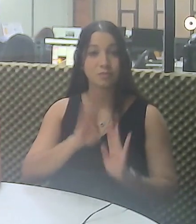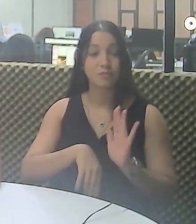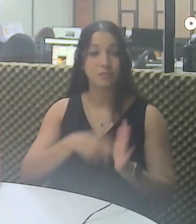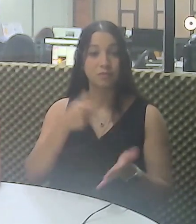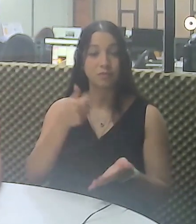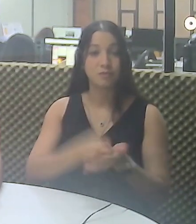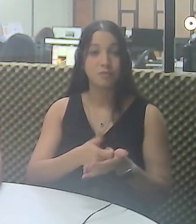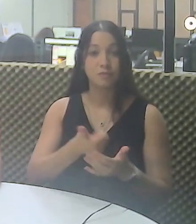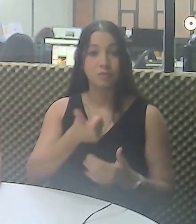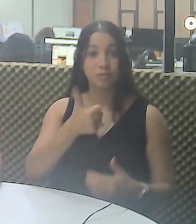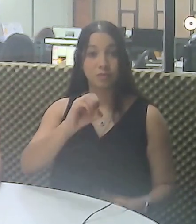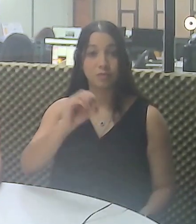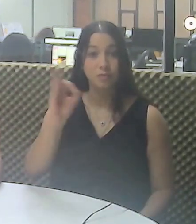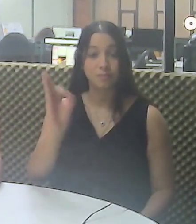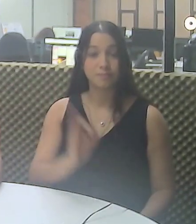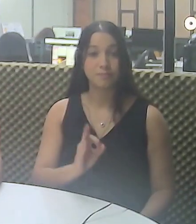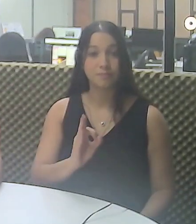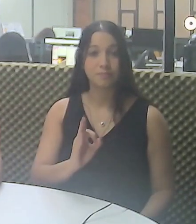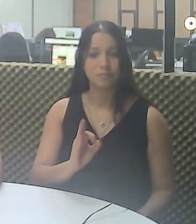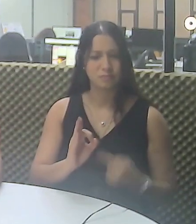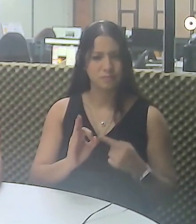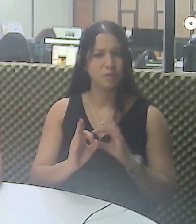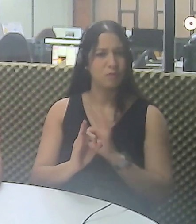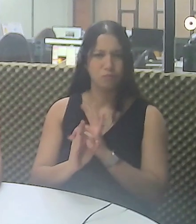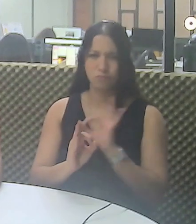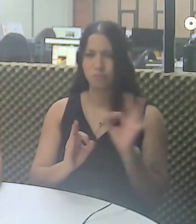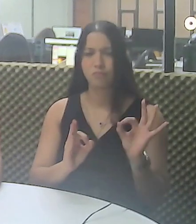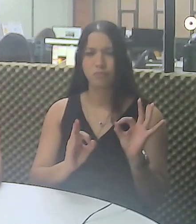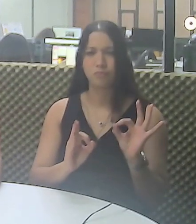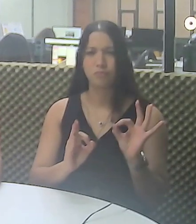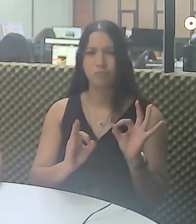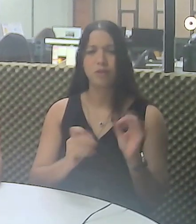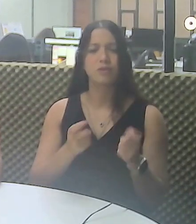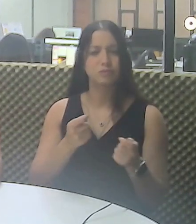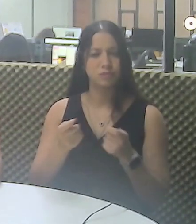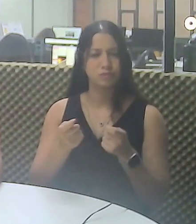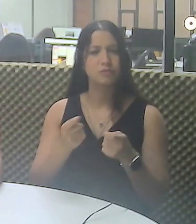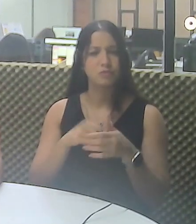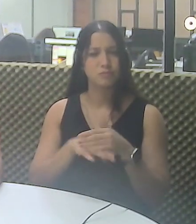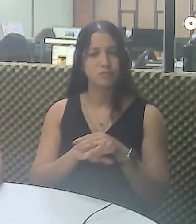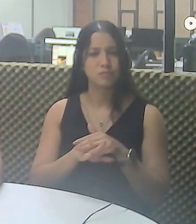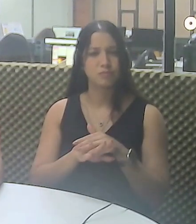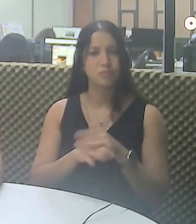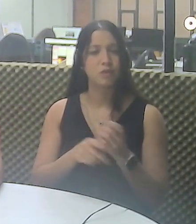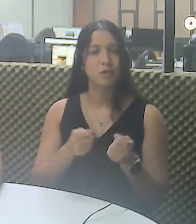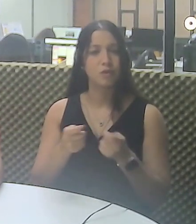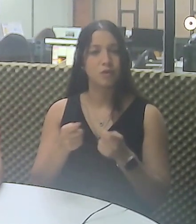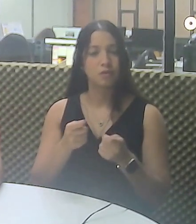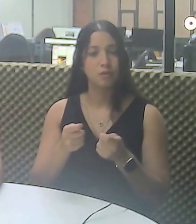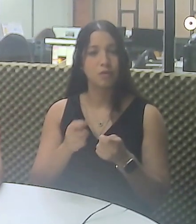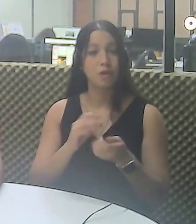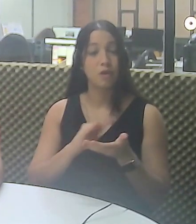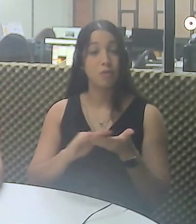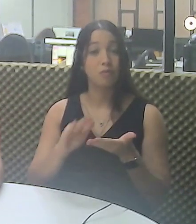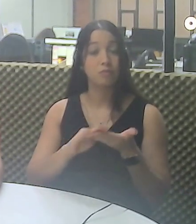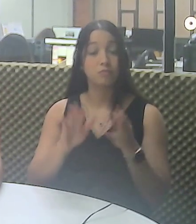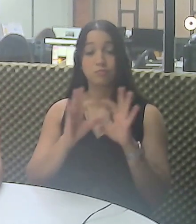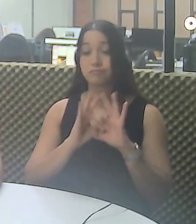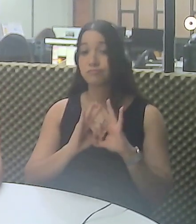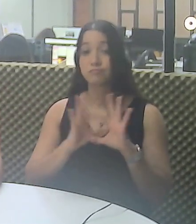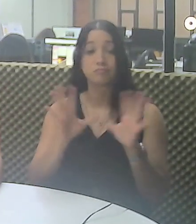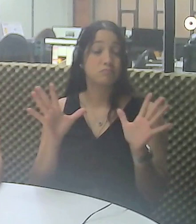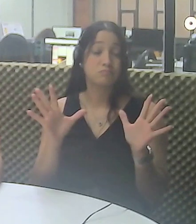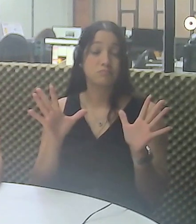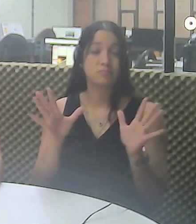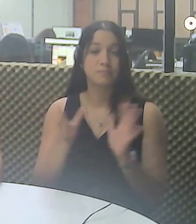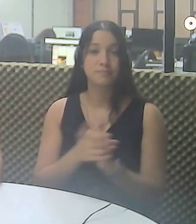de 10%. 10% é um ótimo desconto, é dinheiro no bolso. Você economiza e guarda pra fazer ou